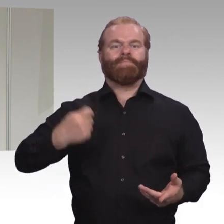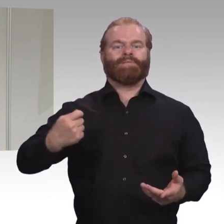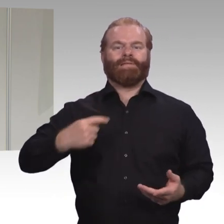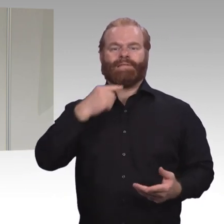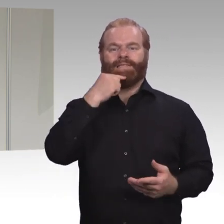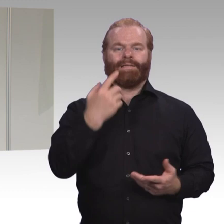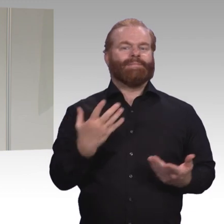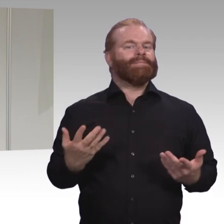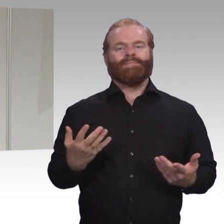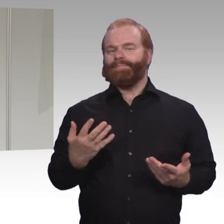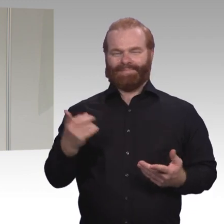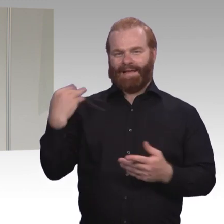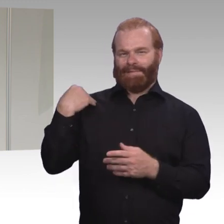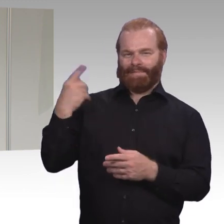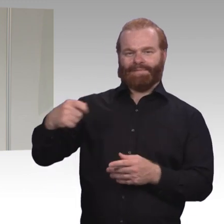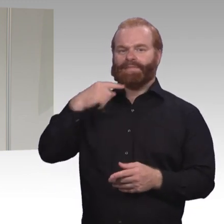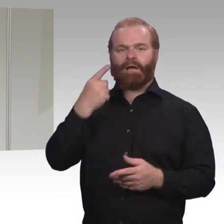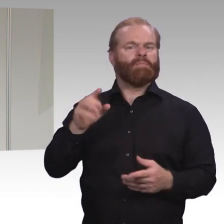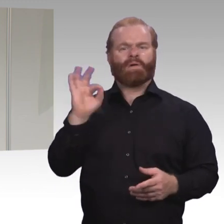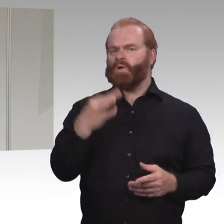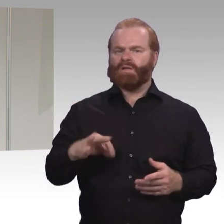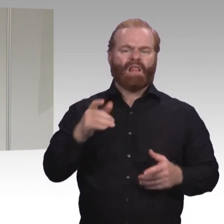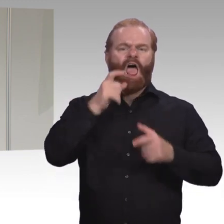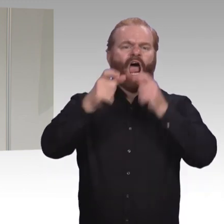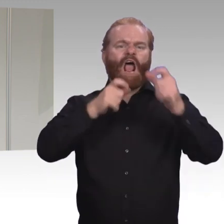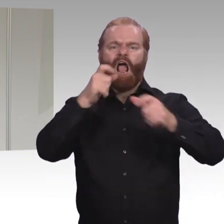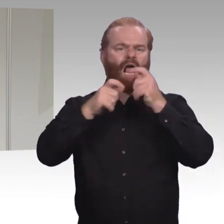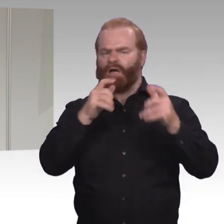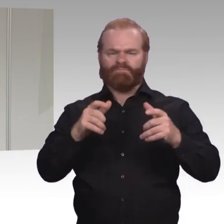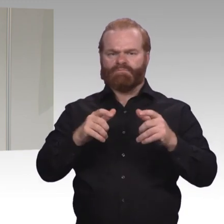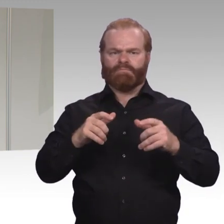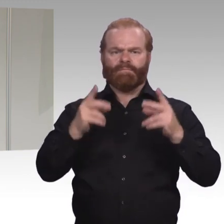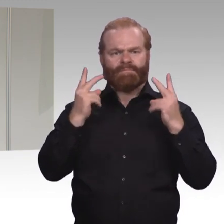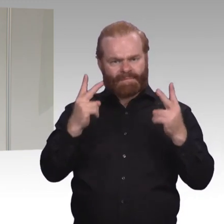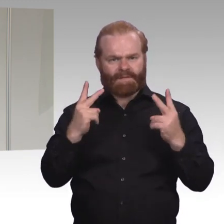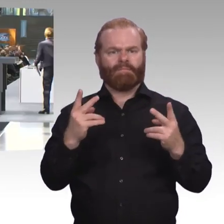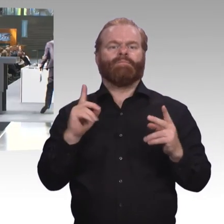leiten, denn es geht um unsere Bundeswehr und es geht um unser Land. Vielen Dank.